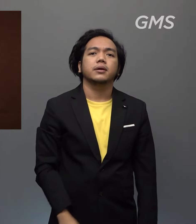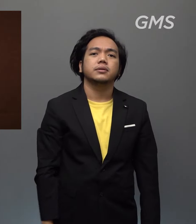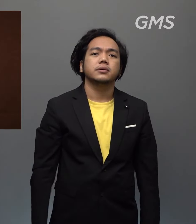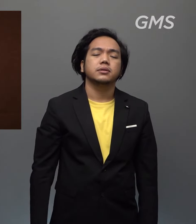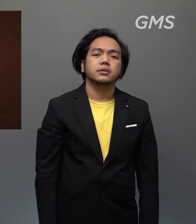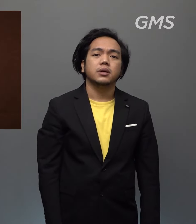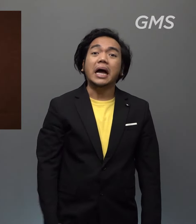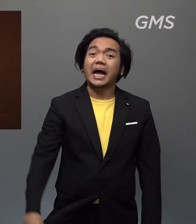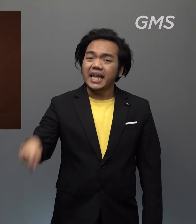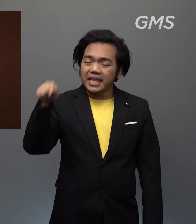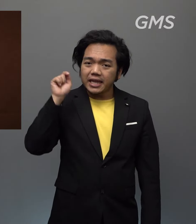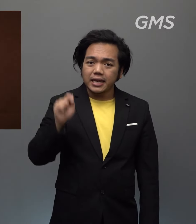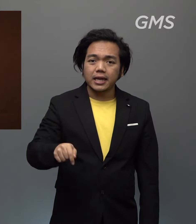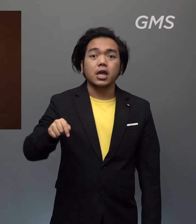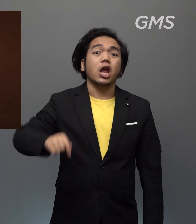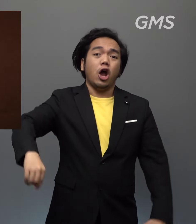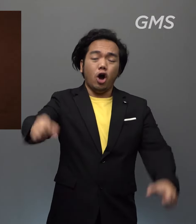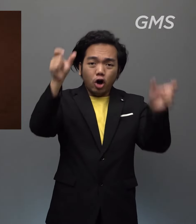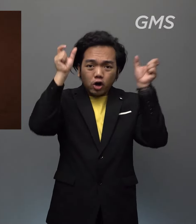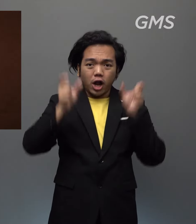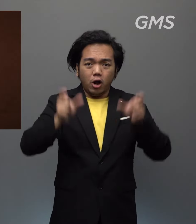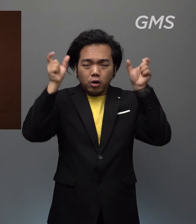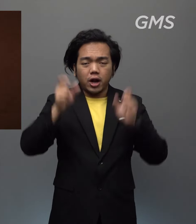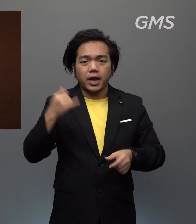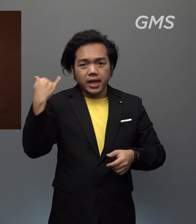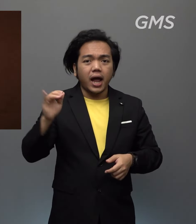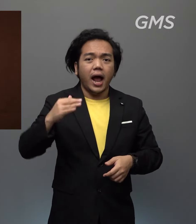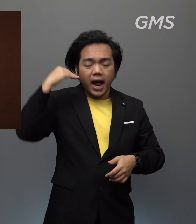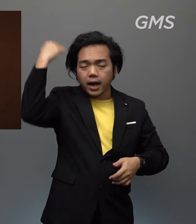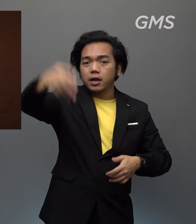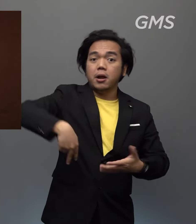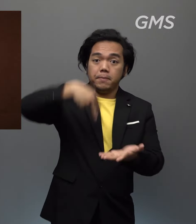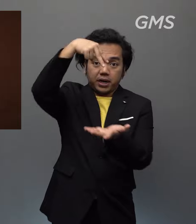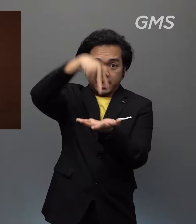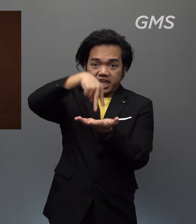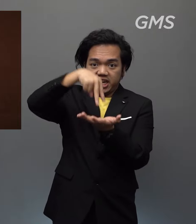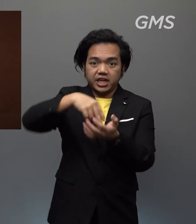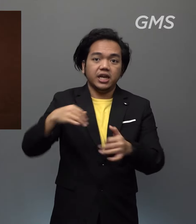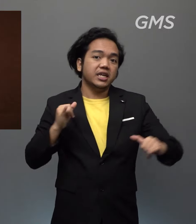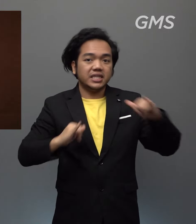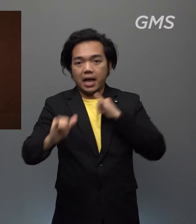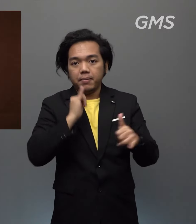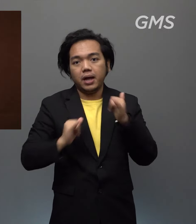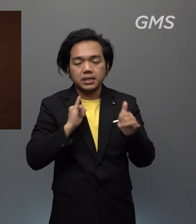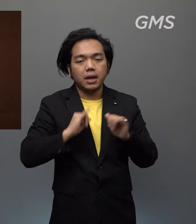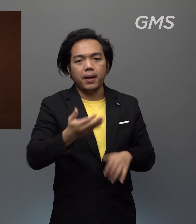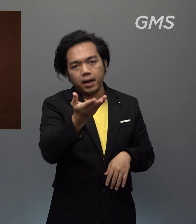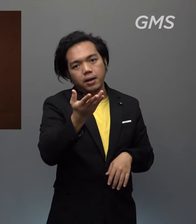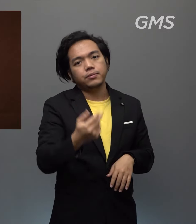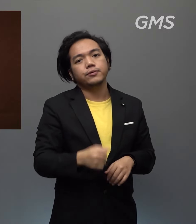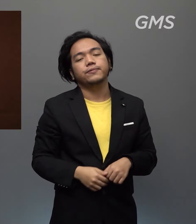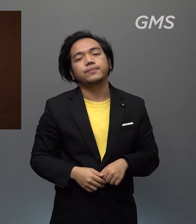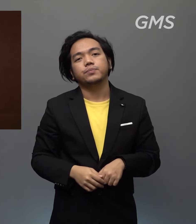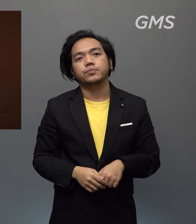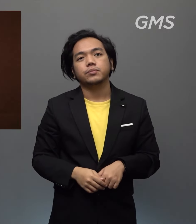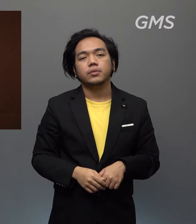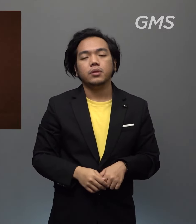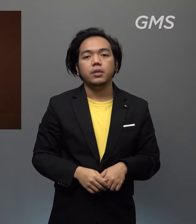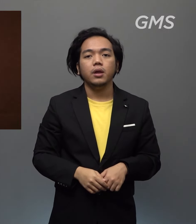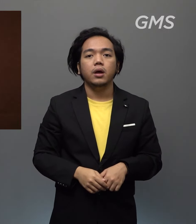adalah orang-orang yang akan berdiri bersama denganmu. Ketika Tuhan mengizinkan goncangan itu tiba, Alkitab berkata,